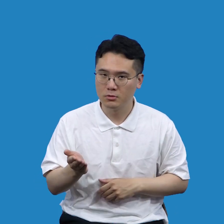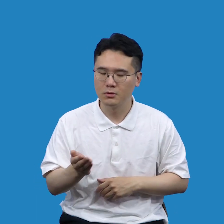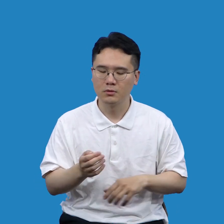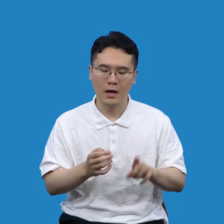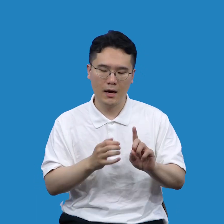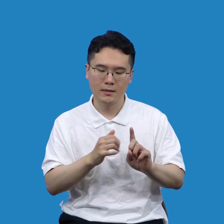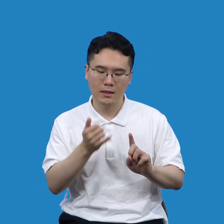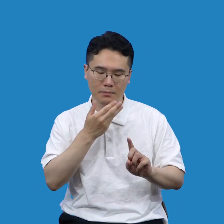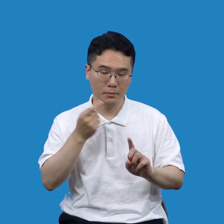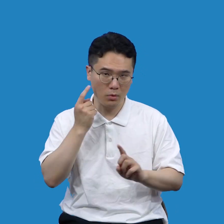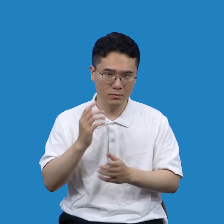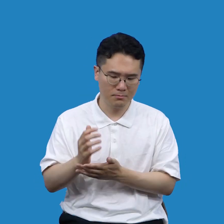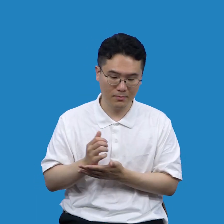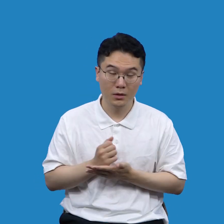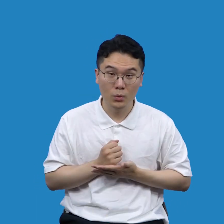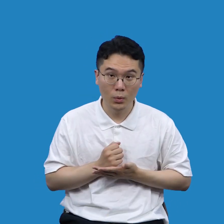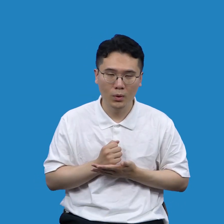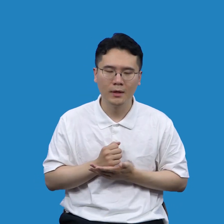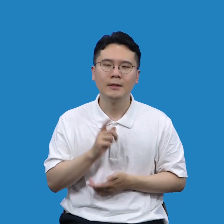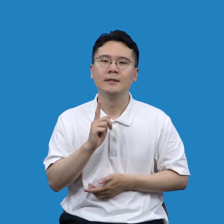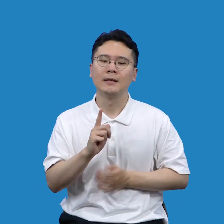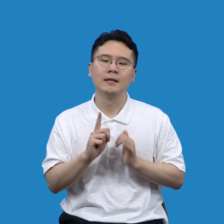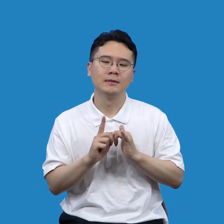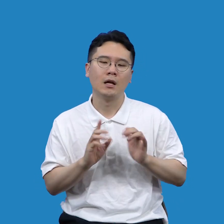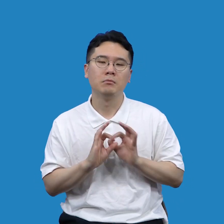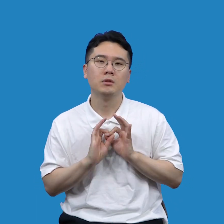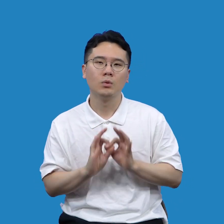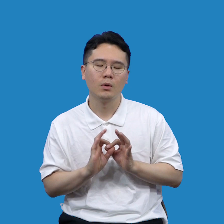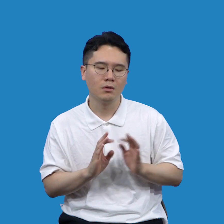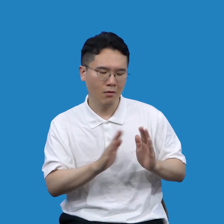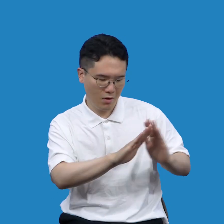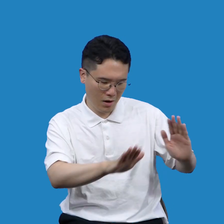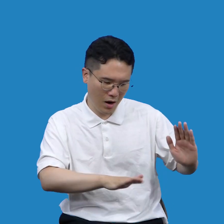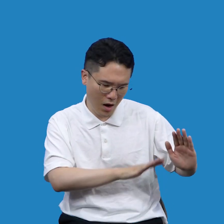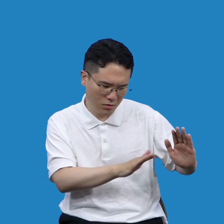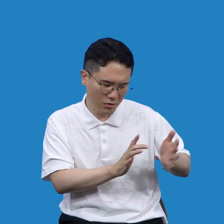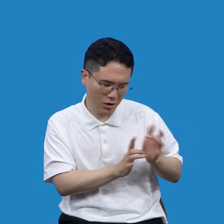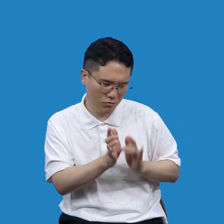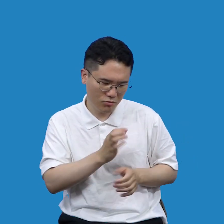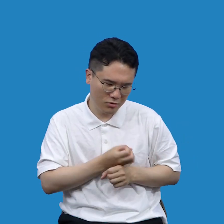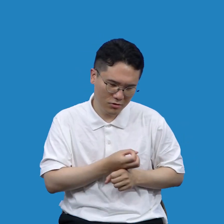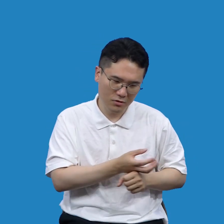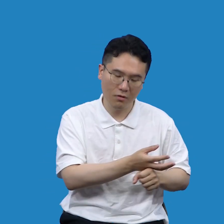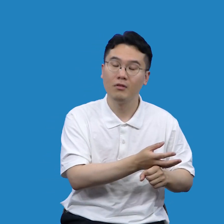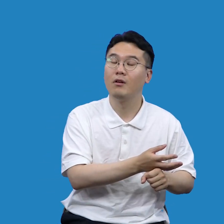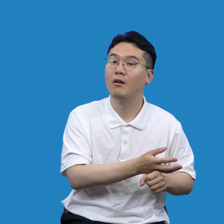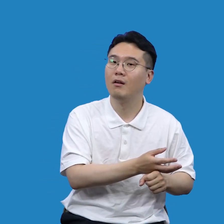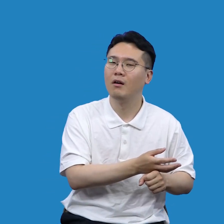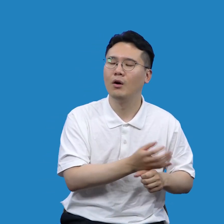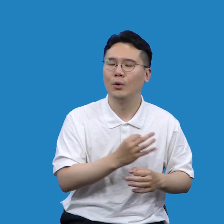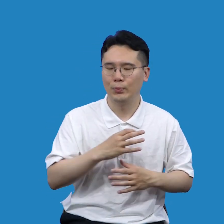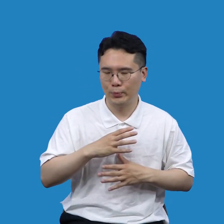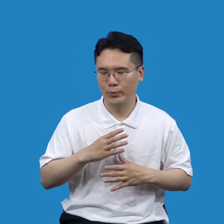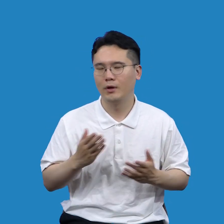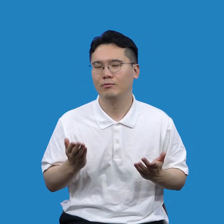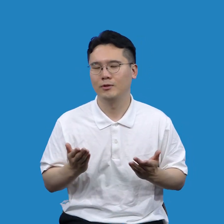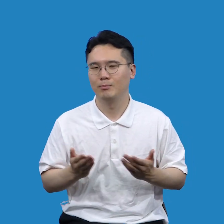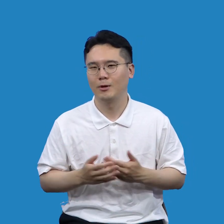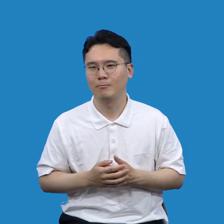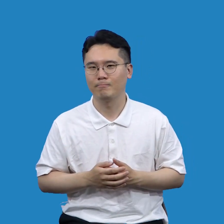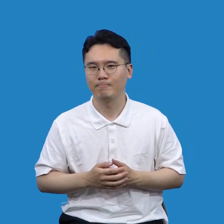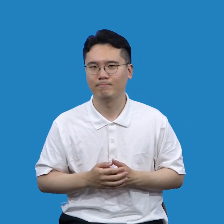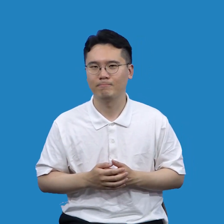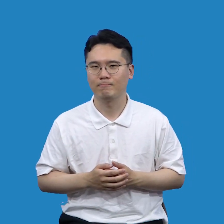복음을 받아들이고 그 사람을 통해서 가정이 예수를 믿는다는 사건, 얼마나 놀라운 사건이에요.